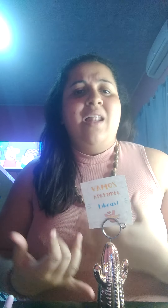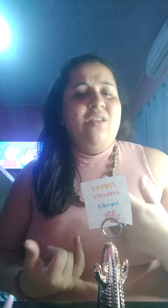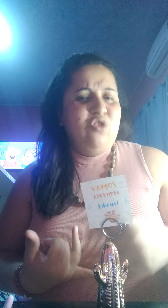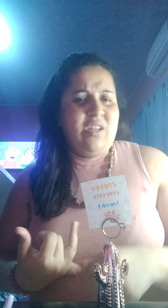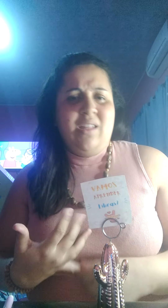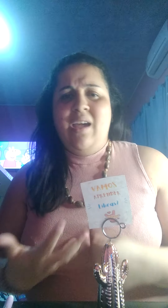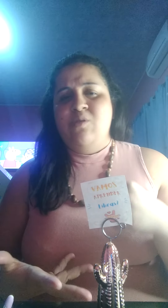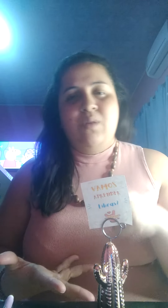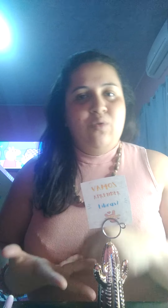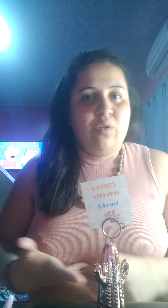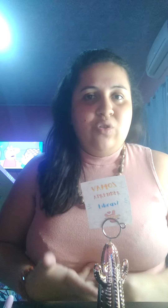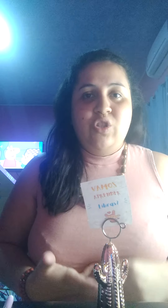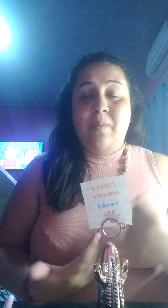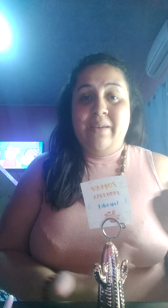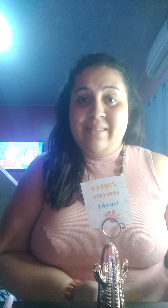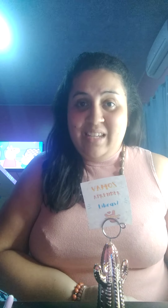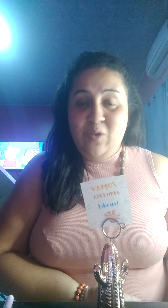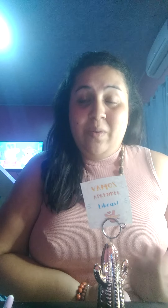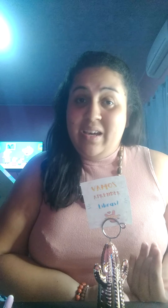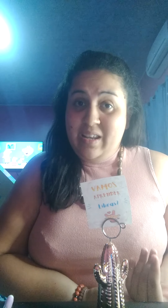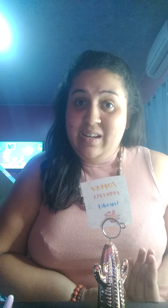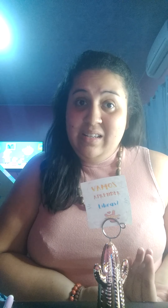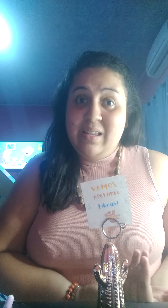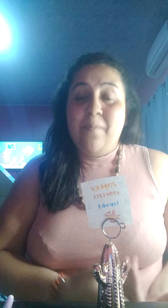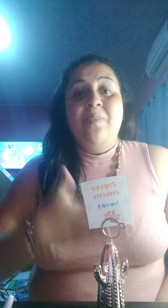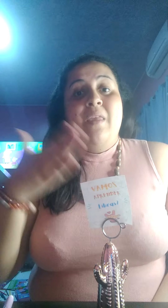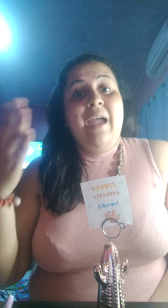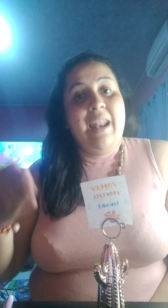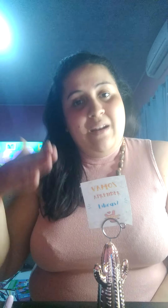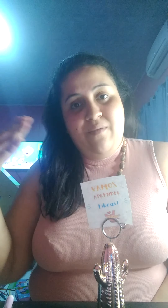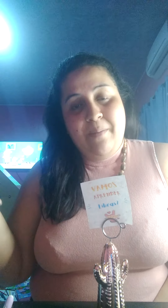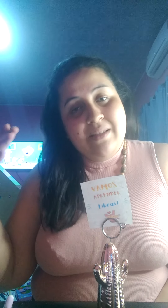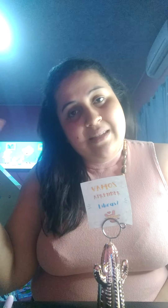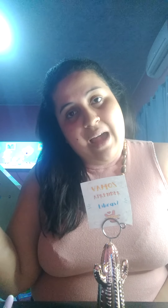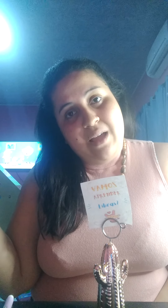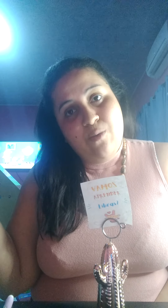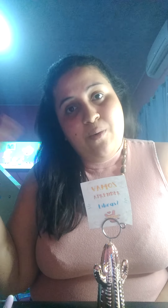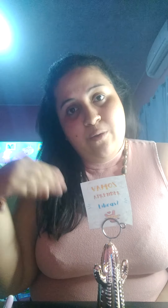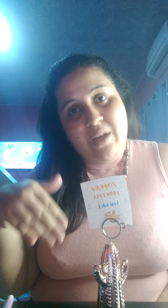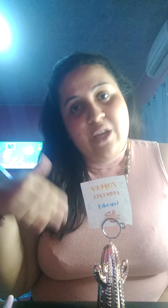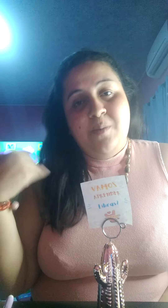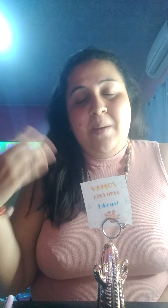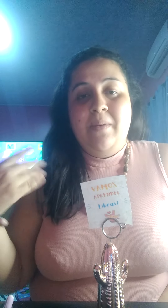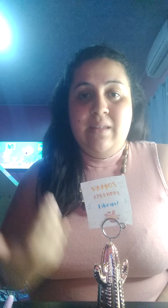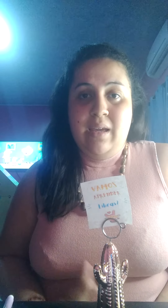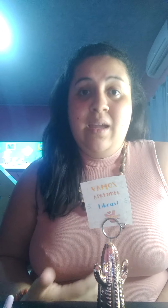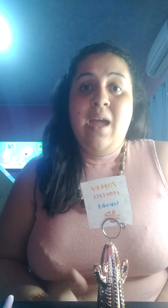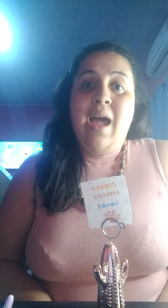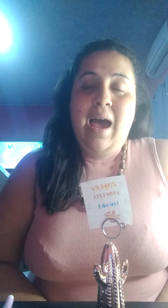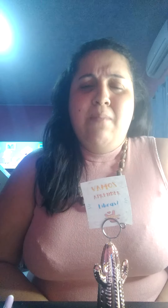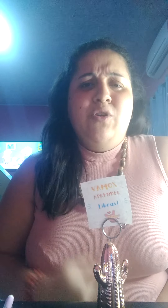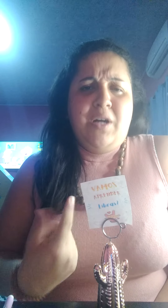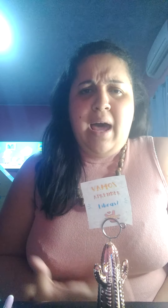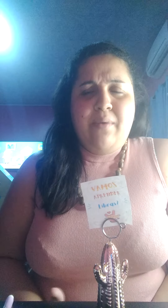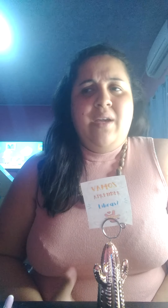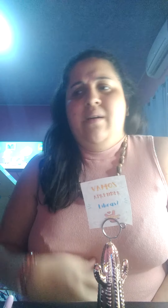além de estratégia, metodologia para ensino para criança, ela não vai precisar do português para aprender a Libras. Claro que,